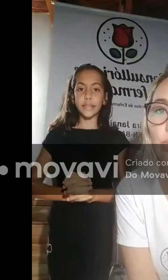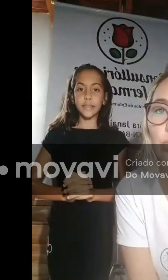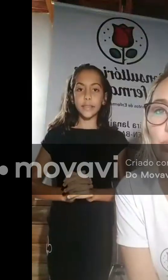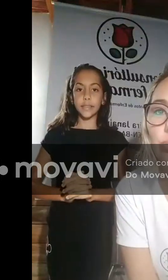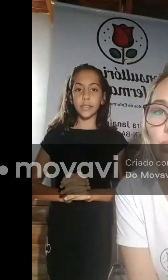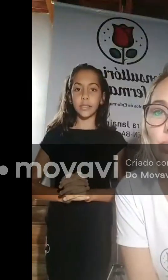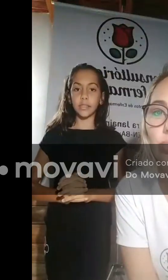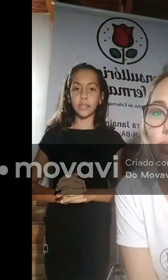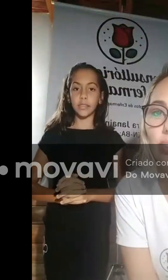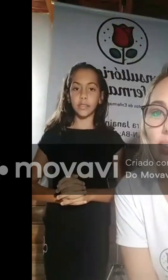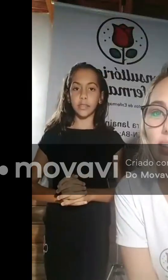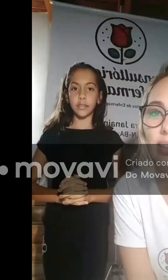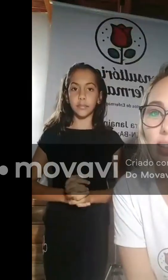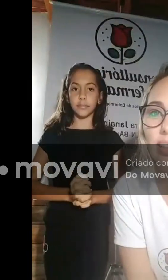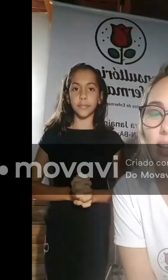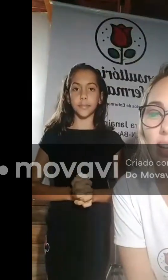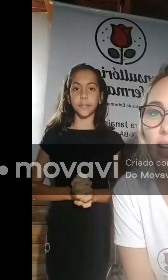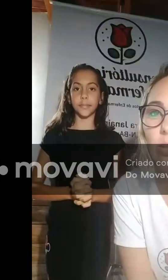Isso.